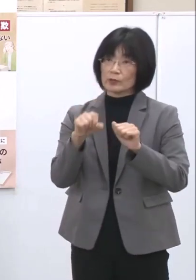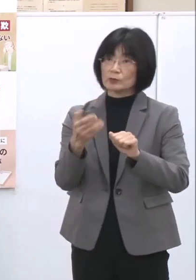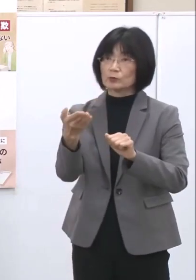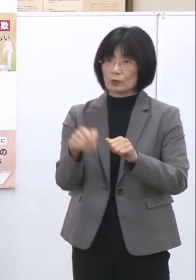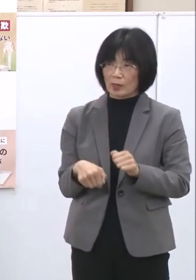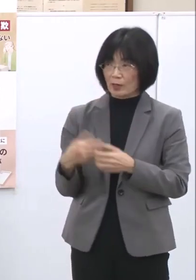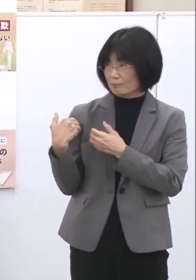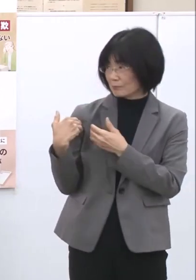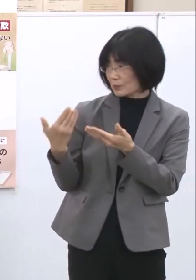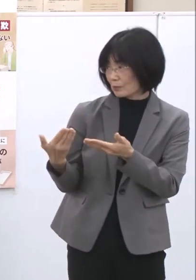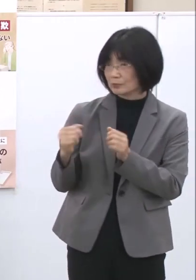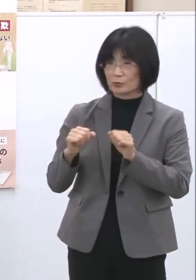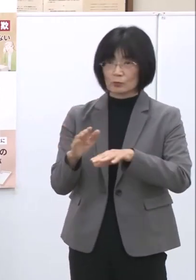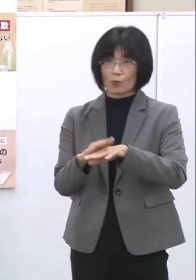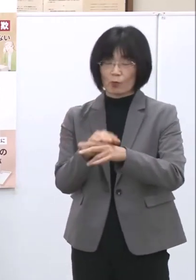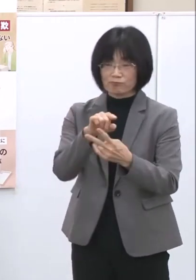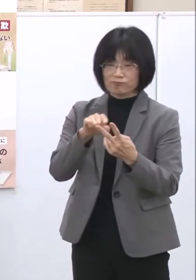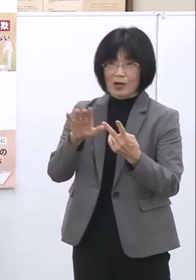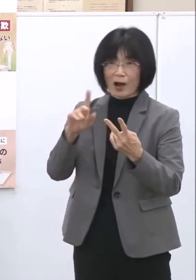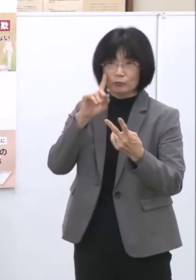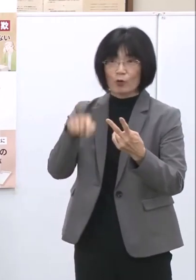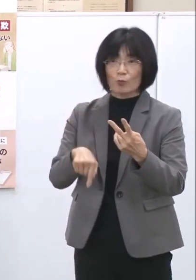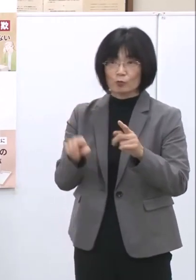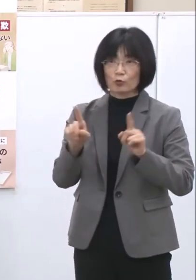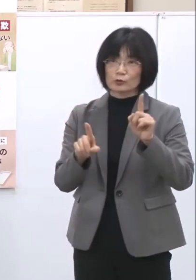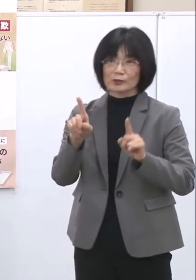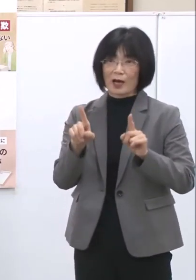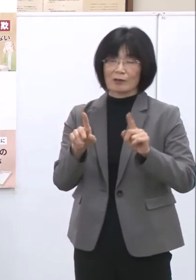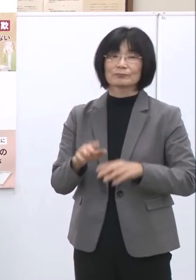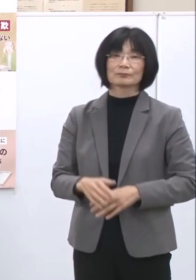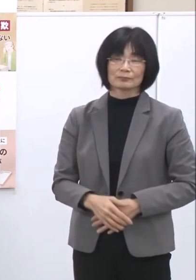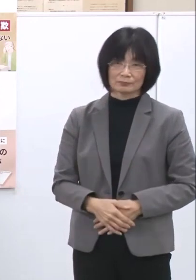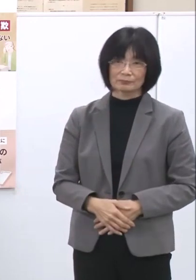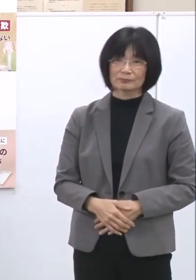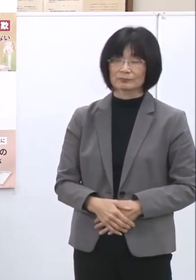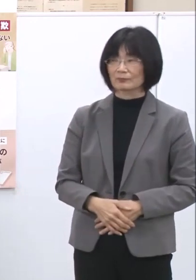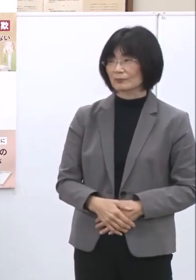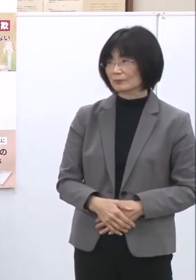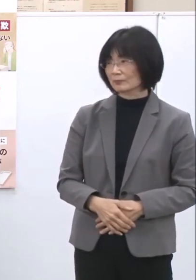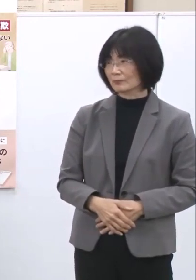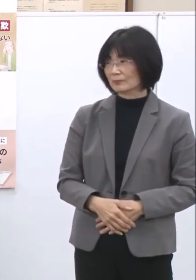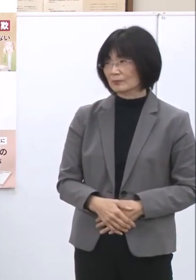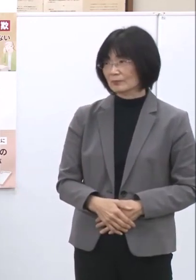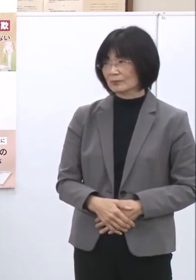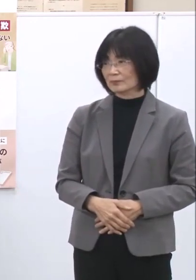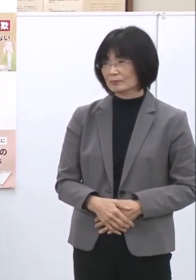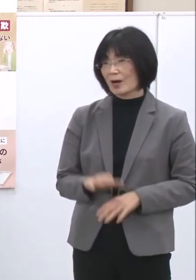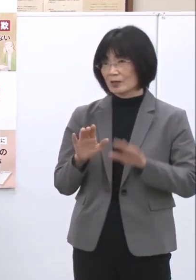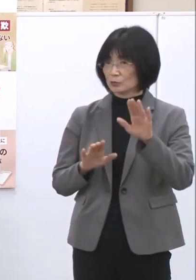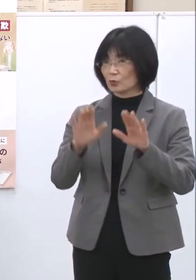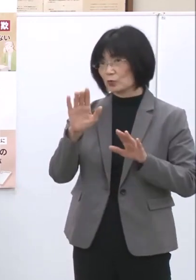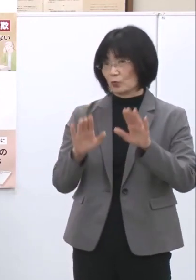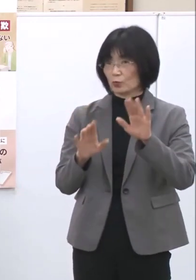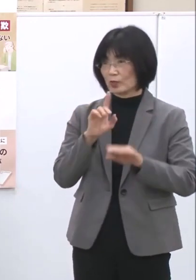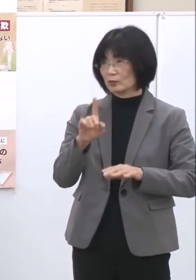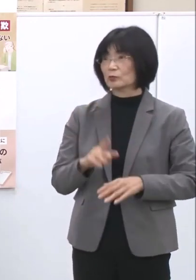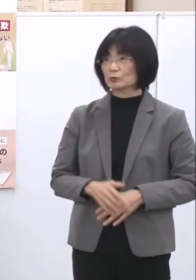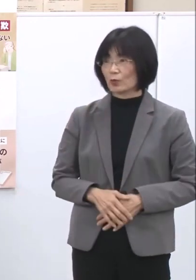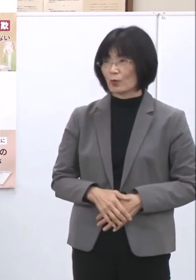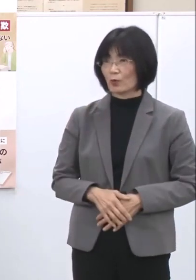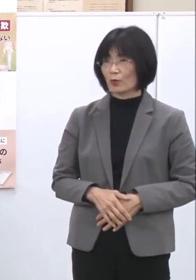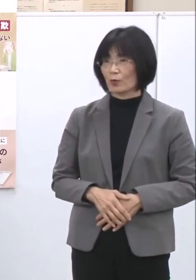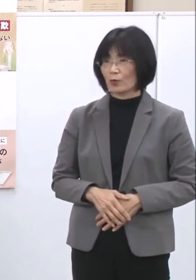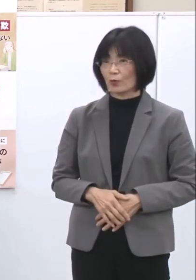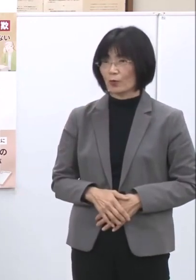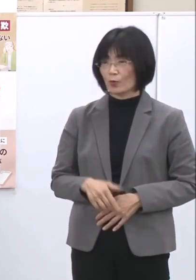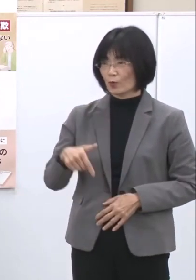か、大変下に飛んだというか、状況がですね、フルタイムで